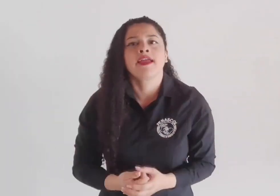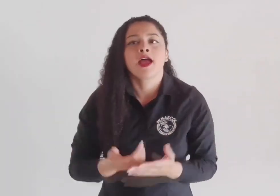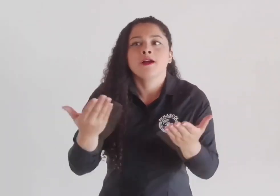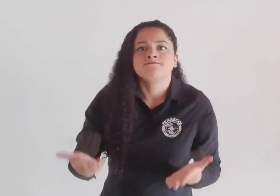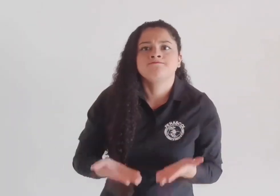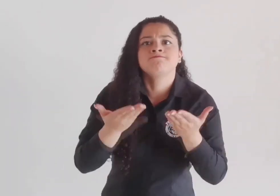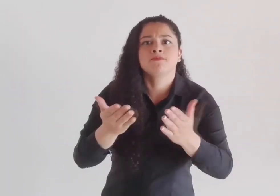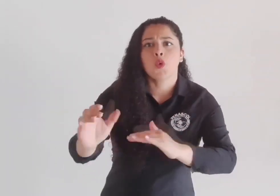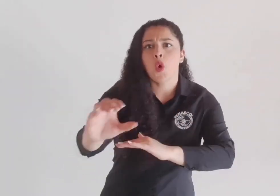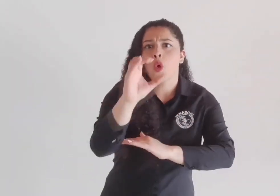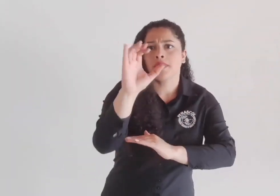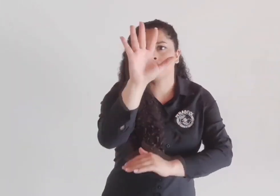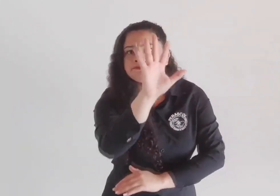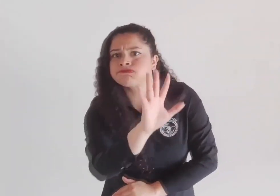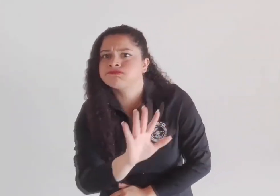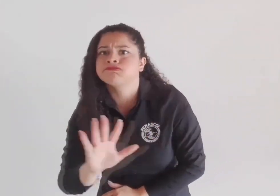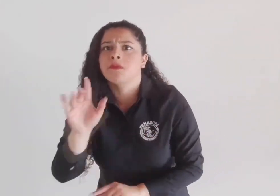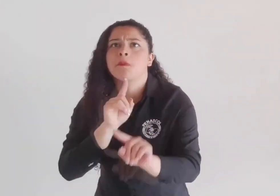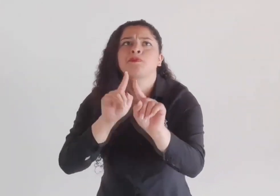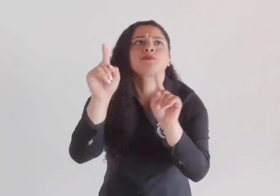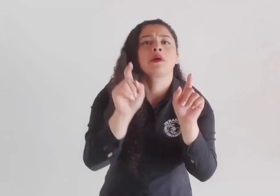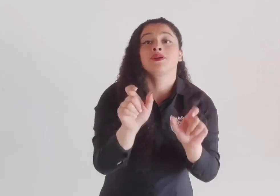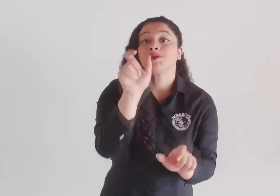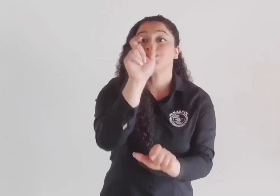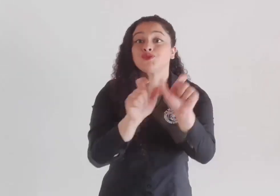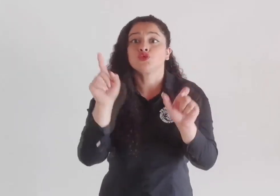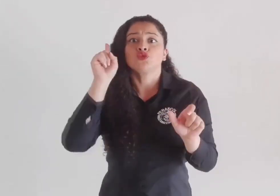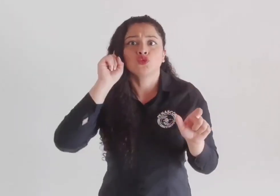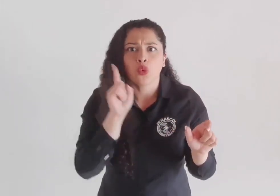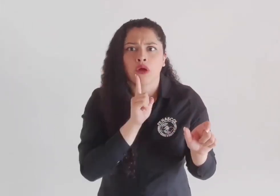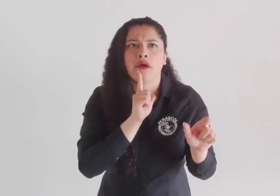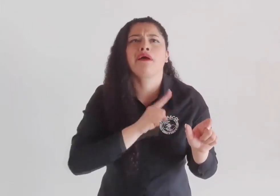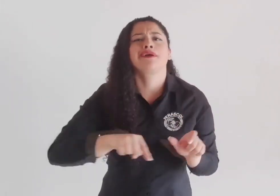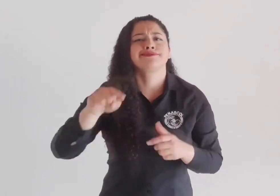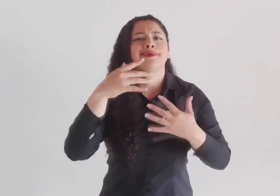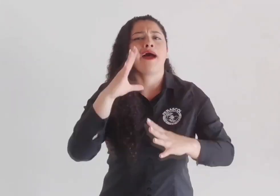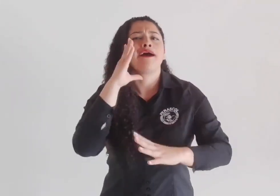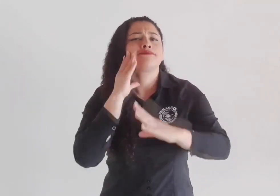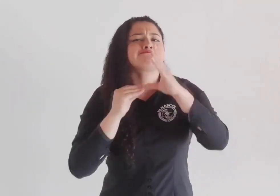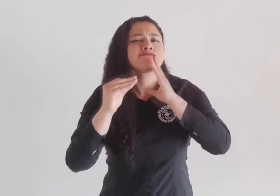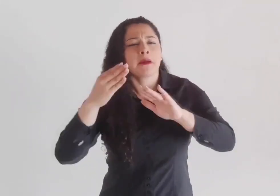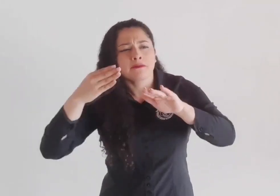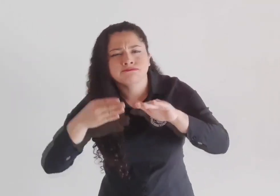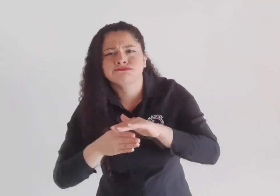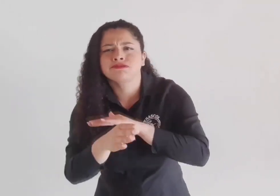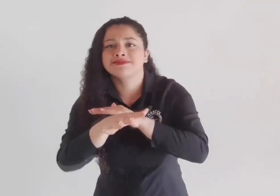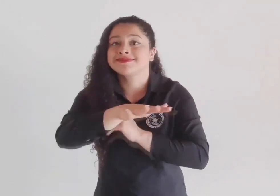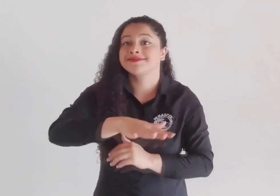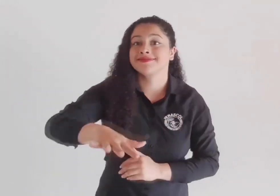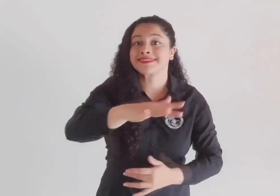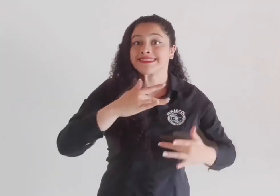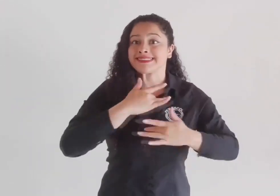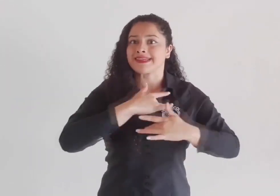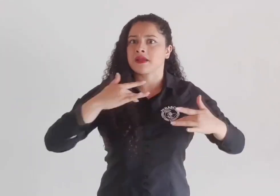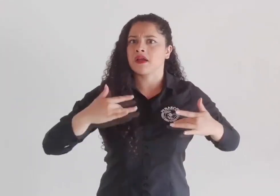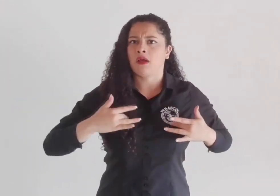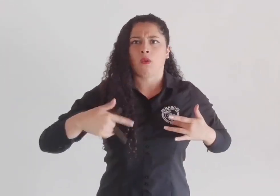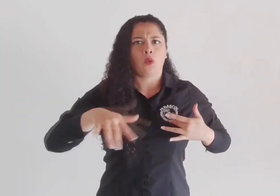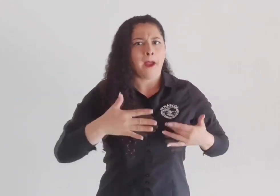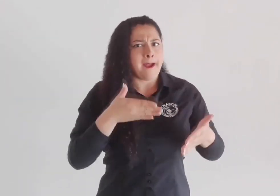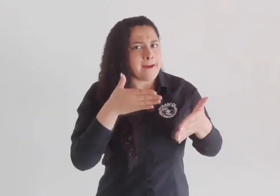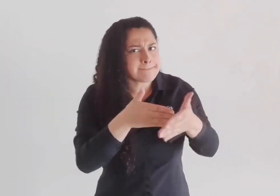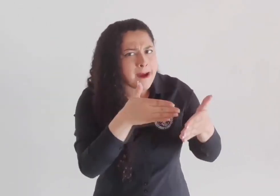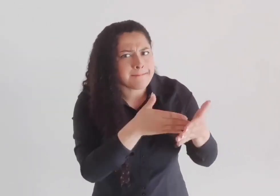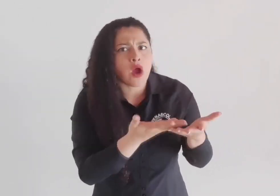está publicada para que la población sorda participe y comente desde su experiencia qué barreras enfrenta para acceder al